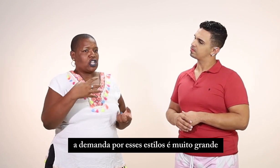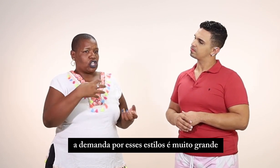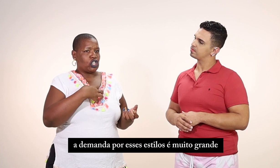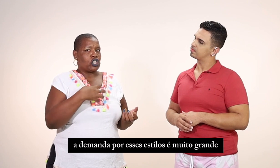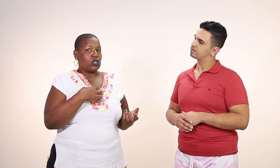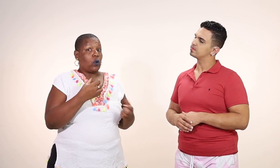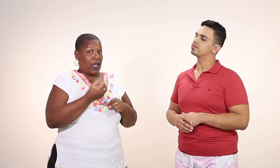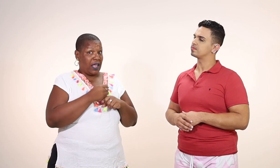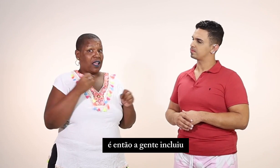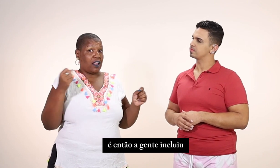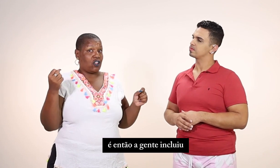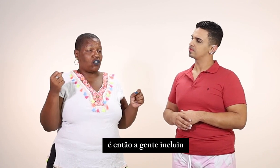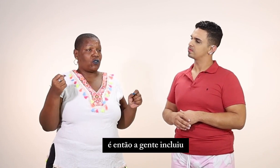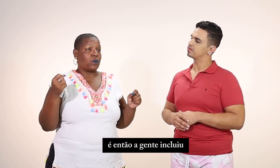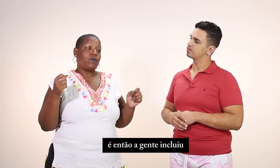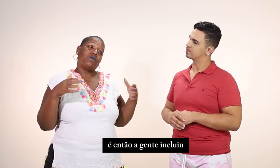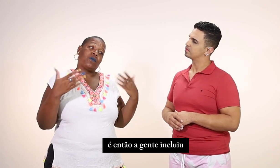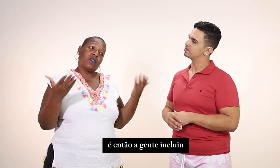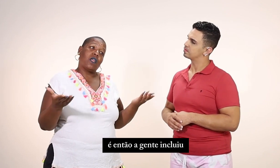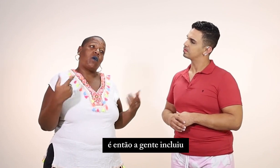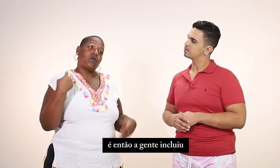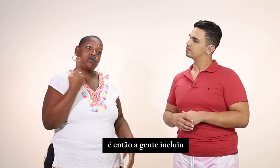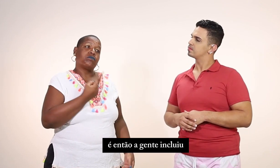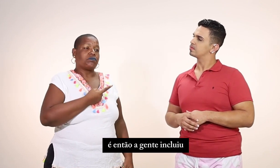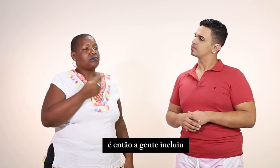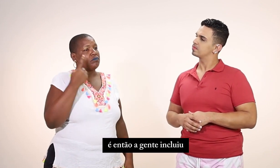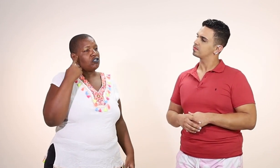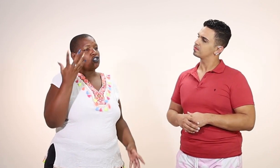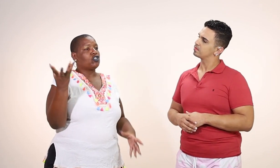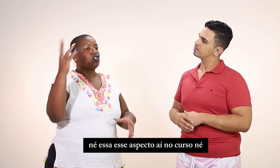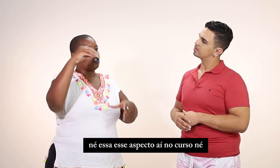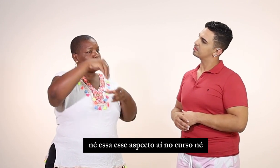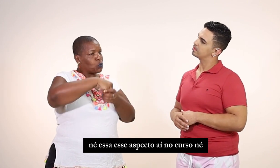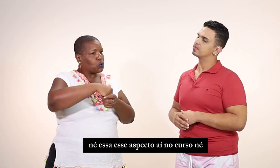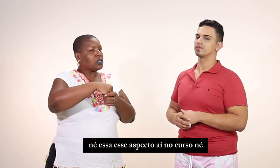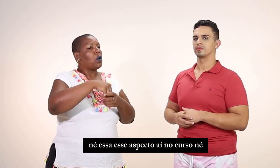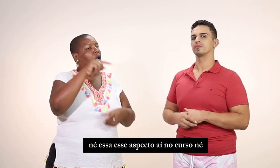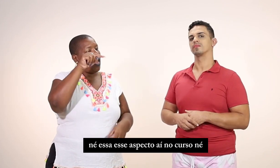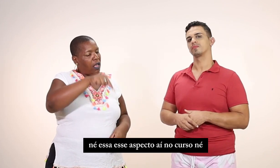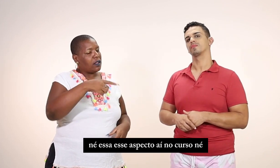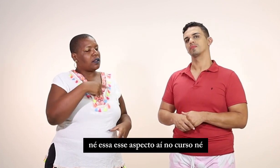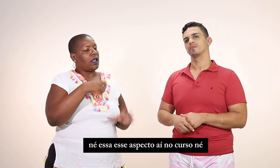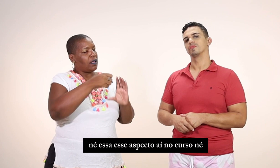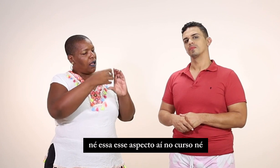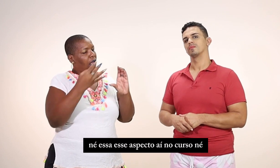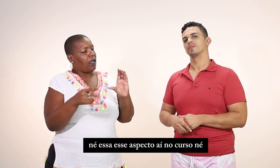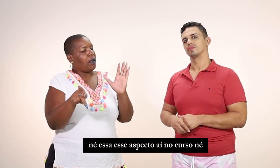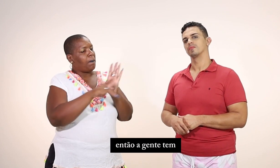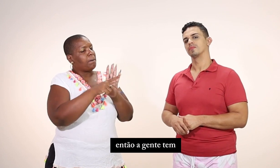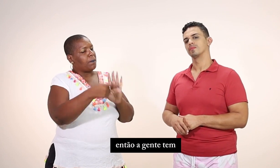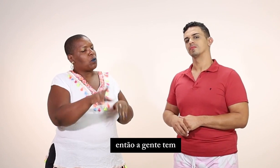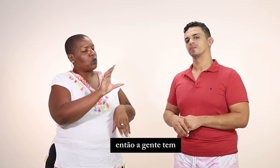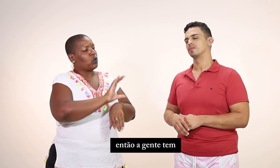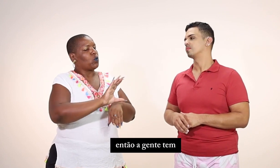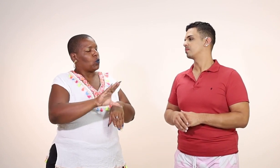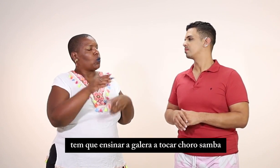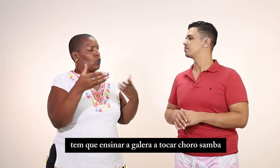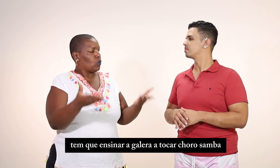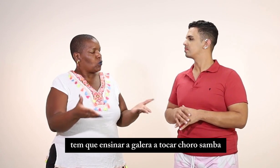grande. Então a gente incluiu, né, esse aspecto aí no curso, né? Então a gente tem que